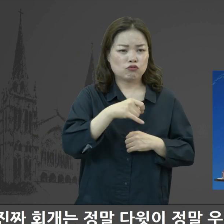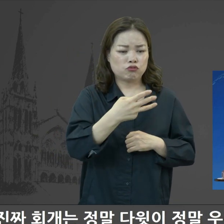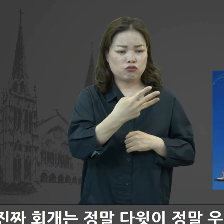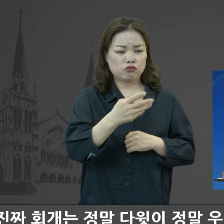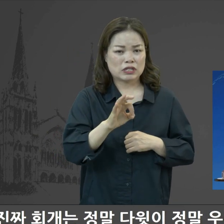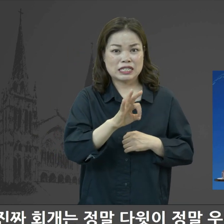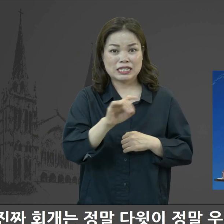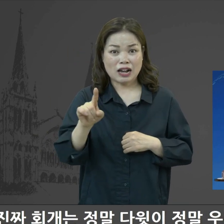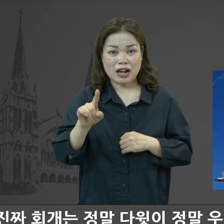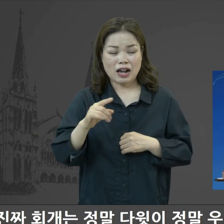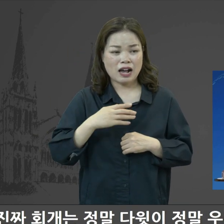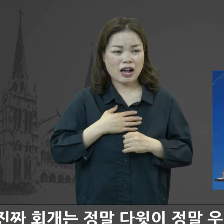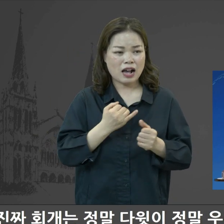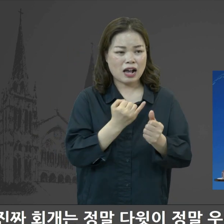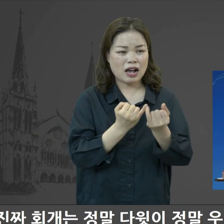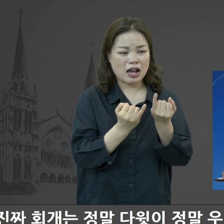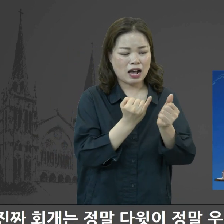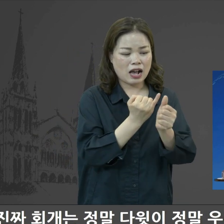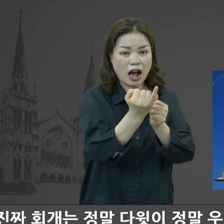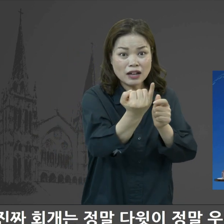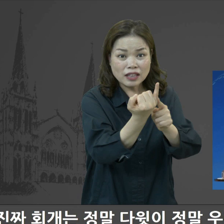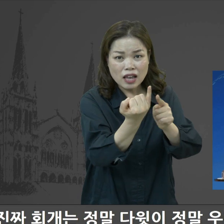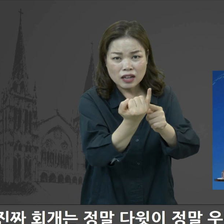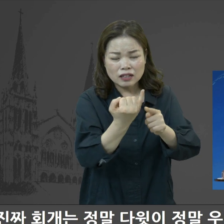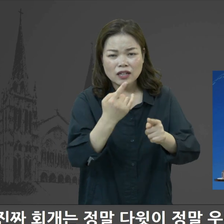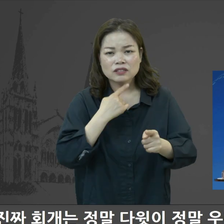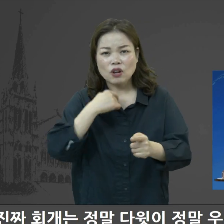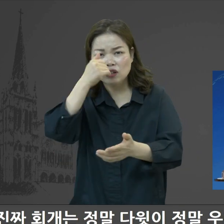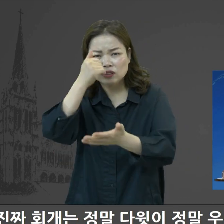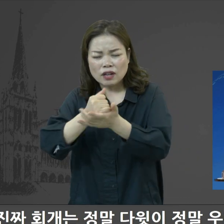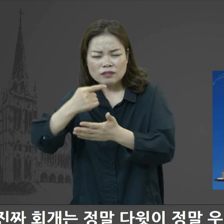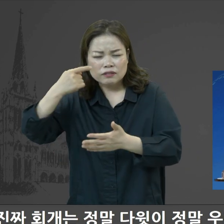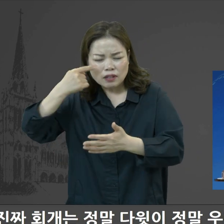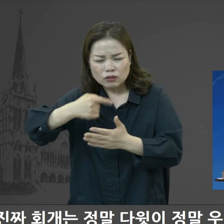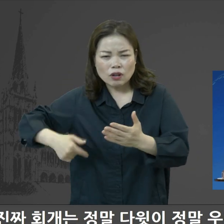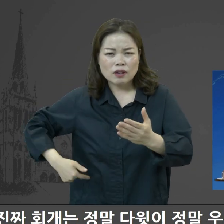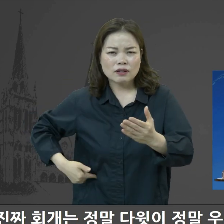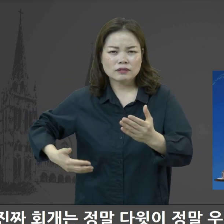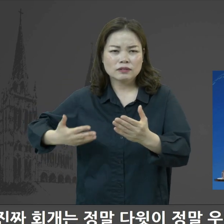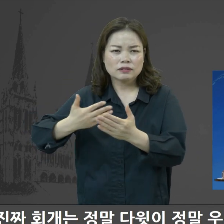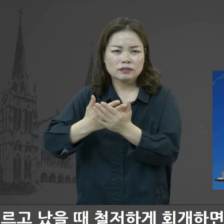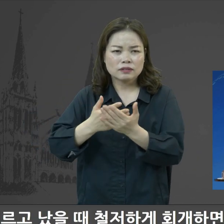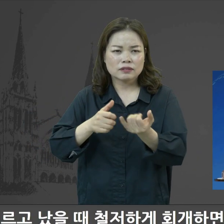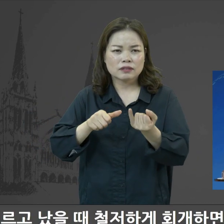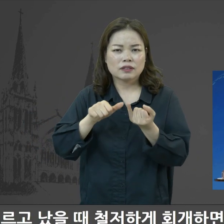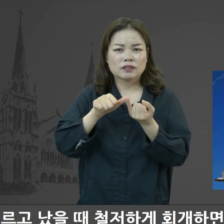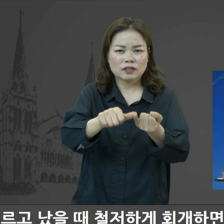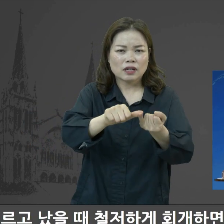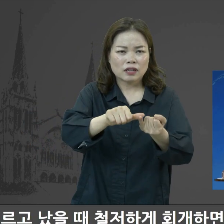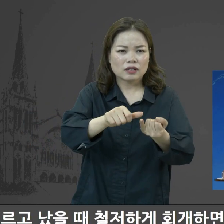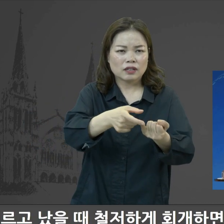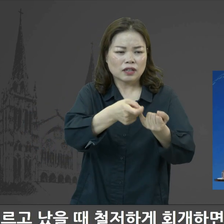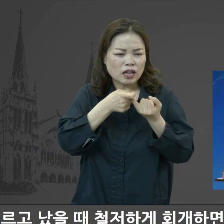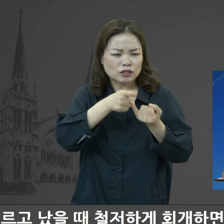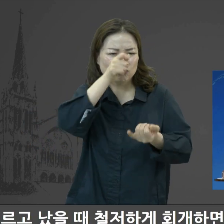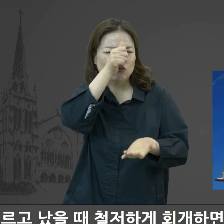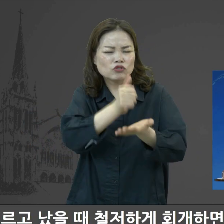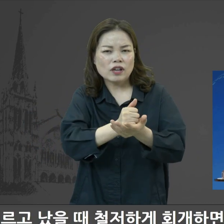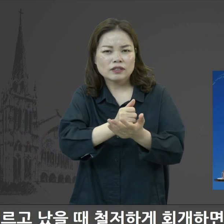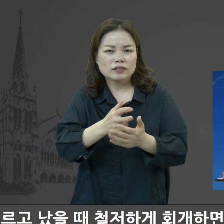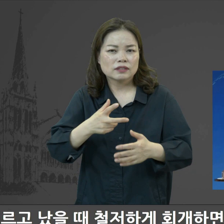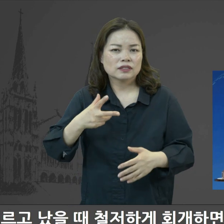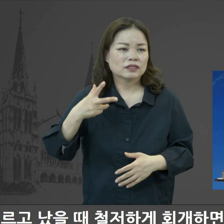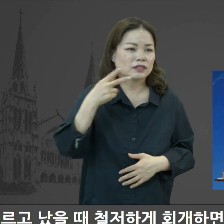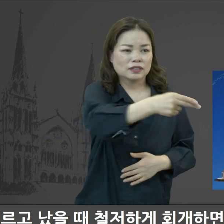범죄를 저지르고 났을 때 철저하게 회개하면서 완전히 간음죄를 가위로 뚝 자르는 것처럼 잘라진 것처럼 회개는